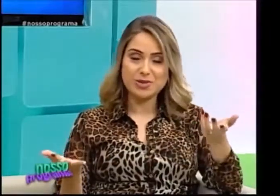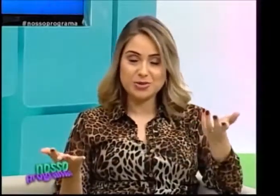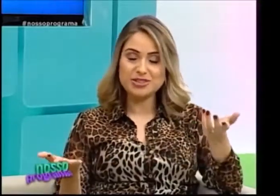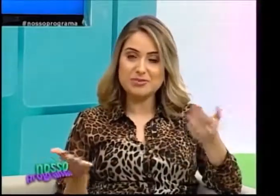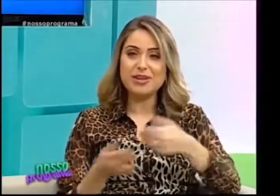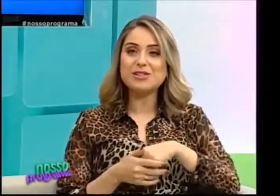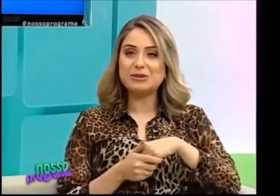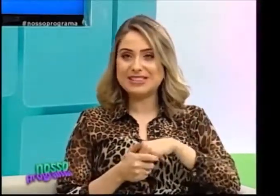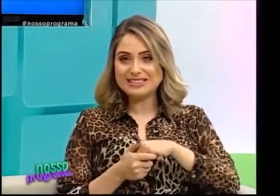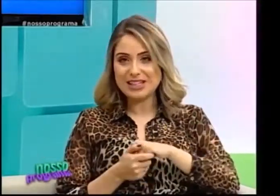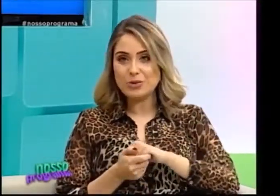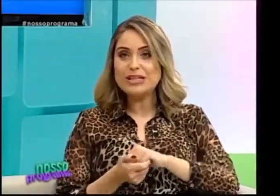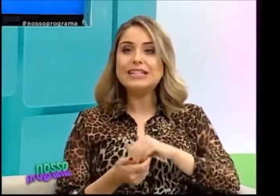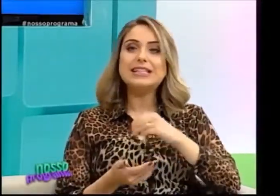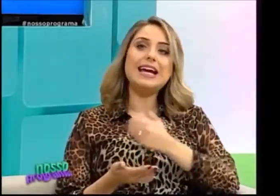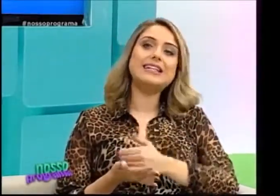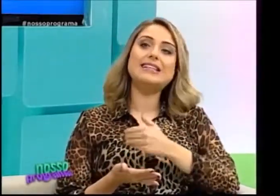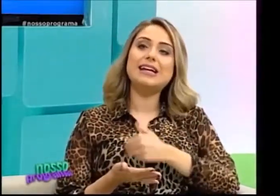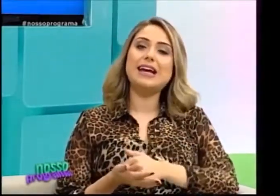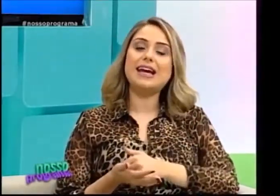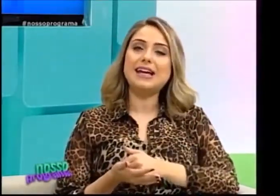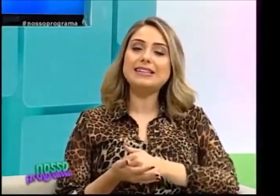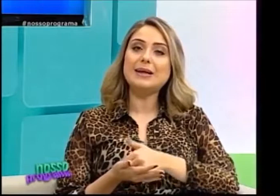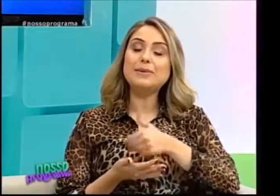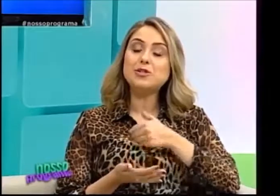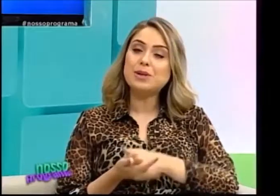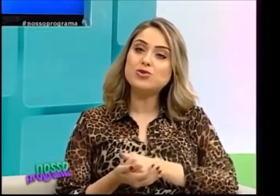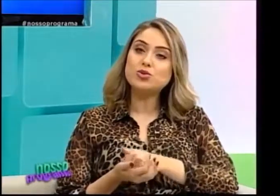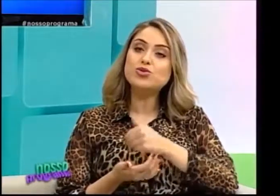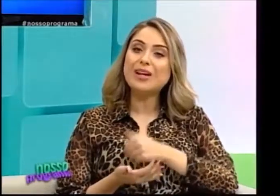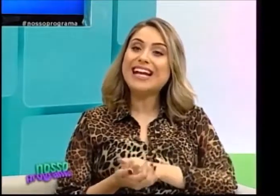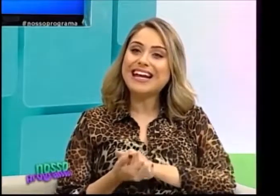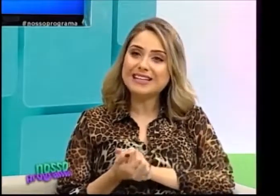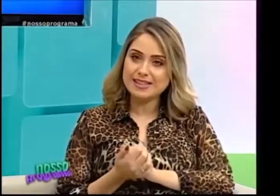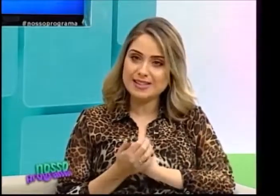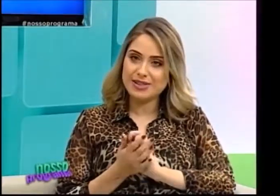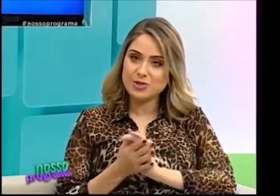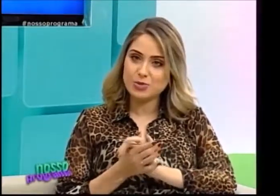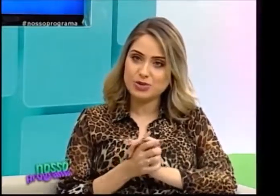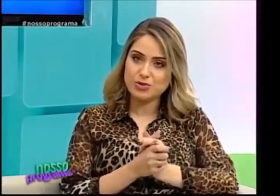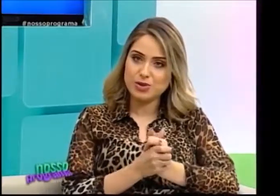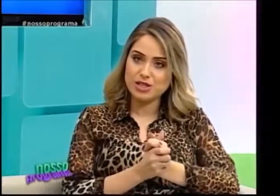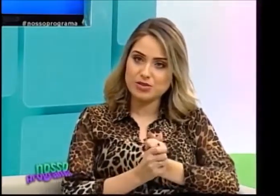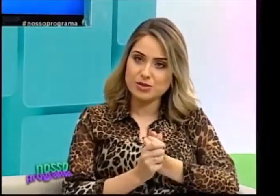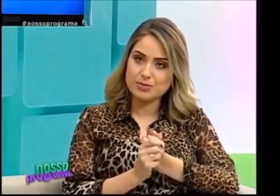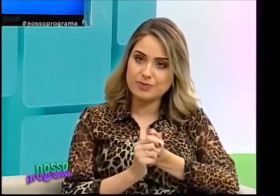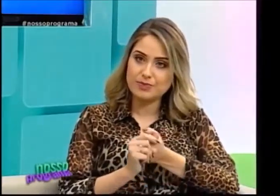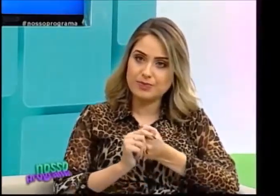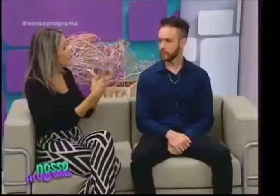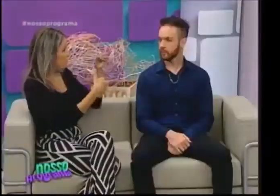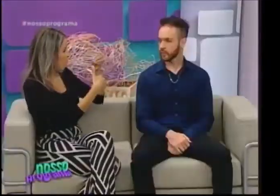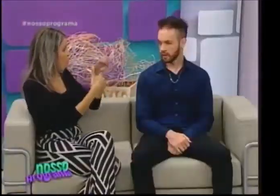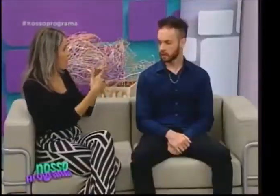muito tempo, mas aconteceu, que é intérprete para surdos no Enem. Queria que você falasse um pouquinho sobre isso.